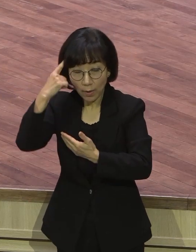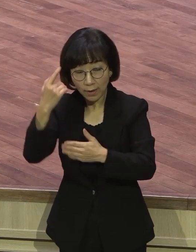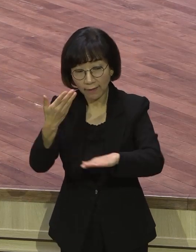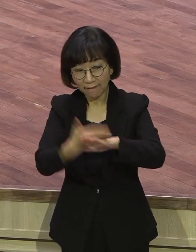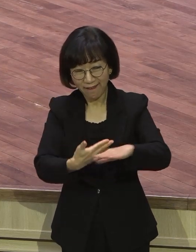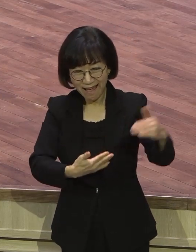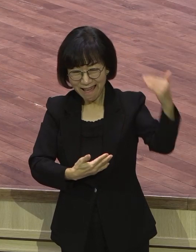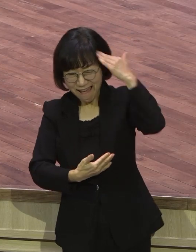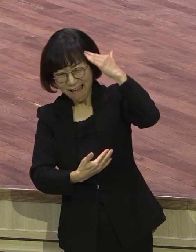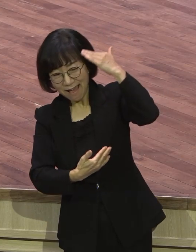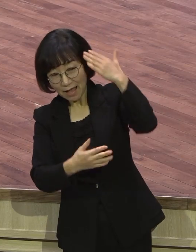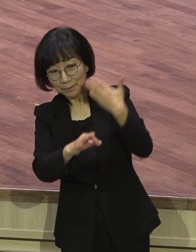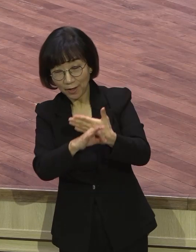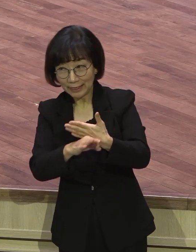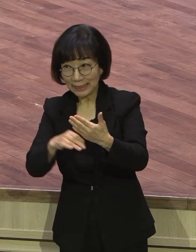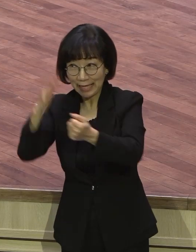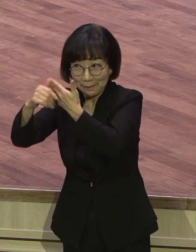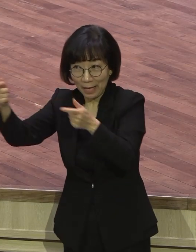밀착하게 될 것이다